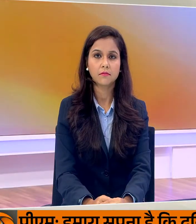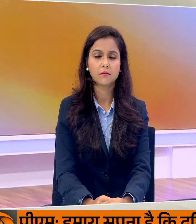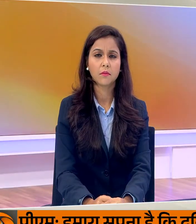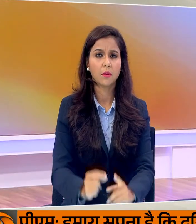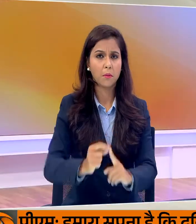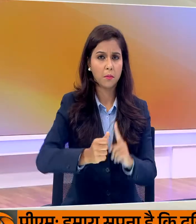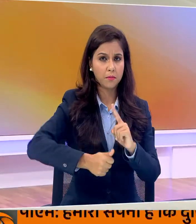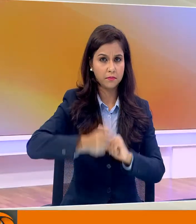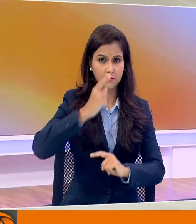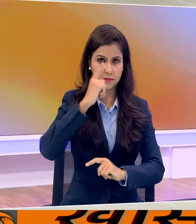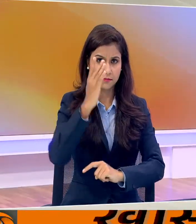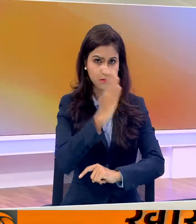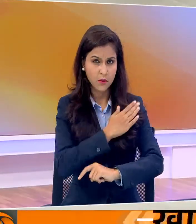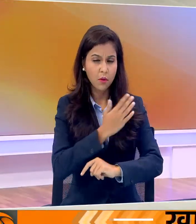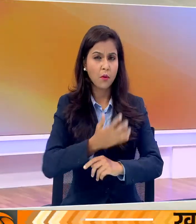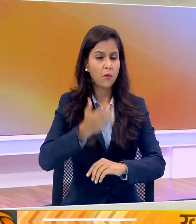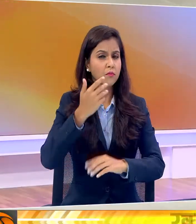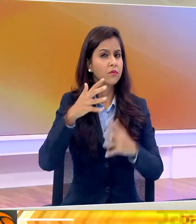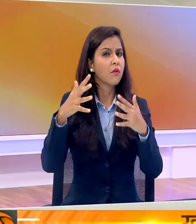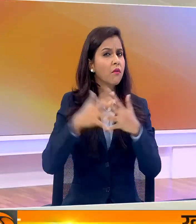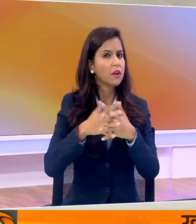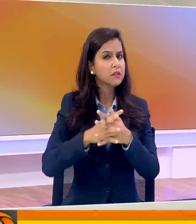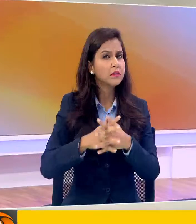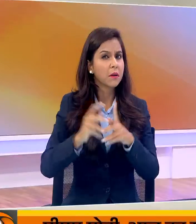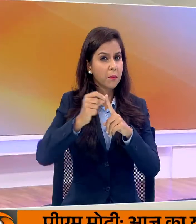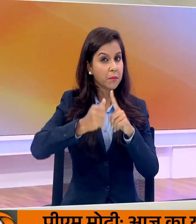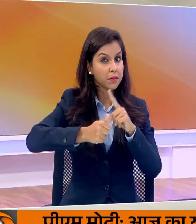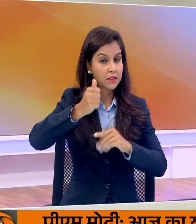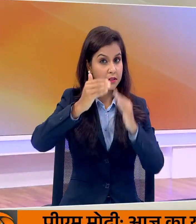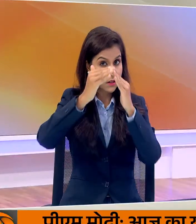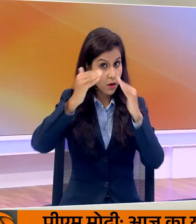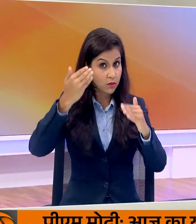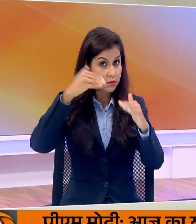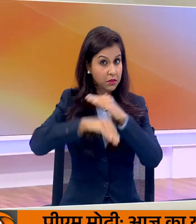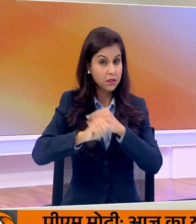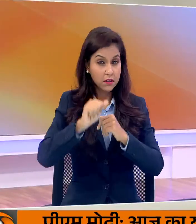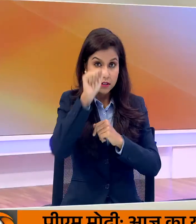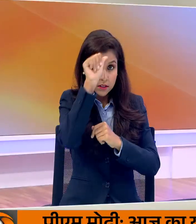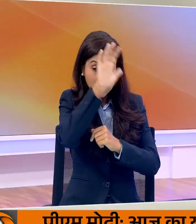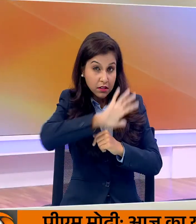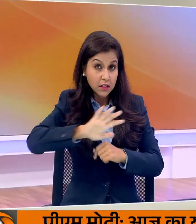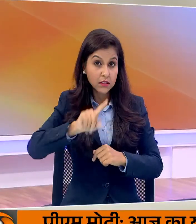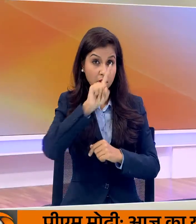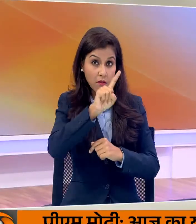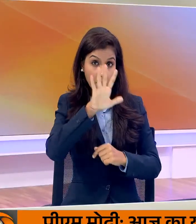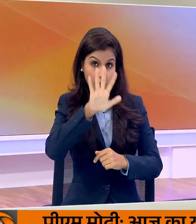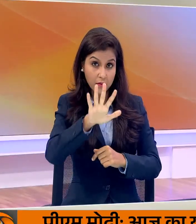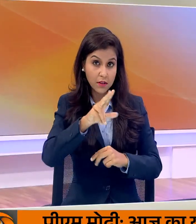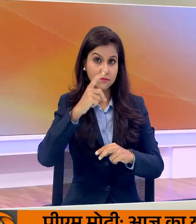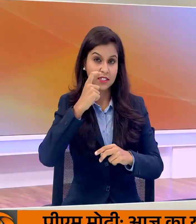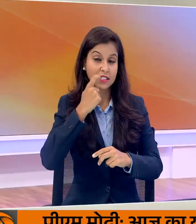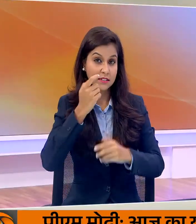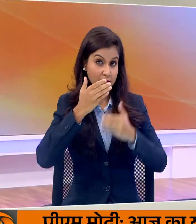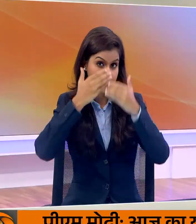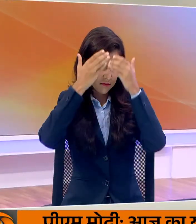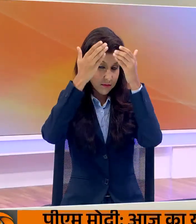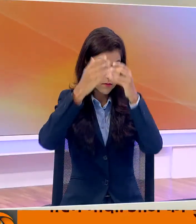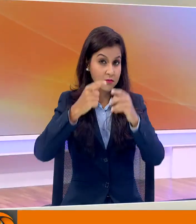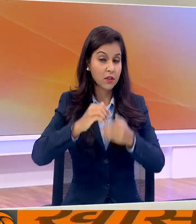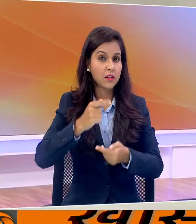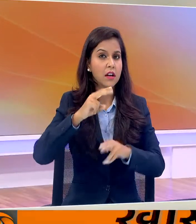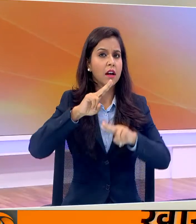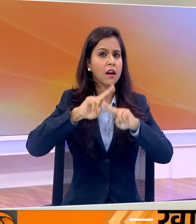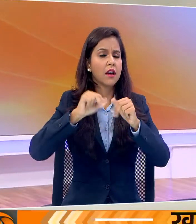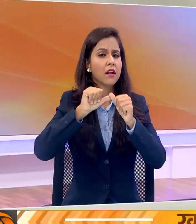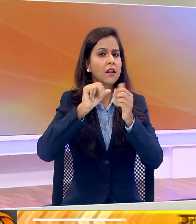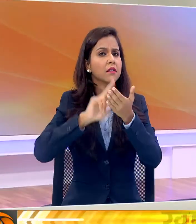राष्ट्रपति द्रौपदी मुर्मू ने बुधवार को राष्ट्रपति भवन में देश के 15 नर्सों और मिडवाइफ्स को राष्ट्रीय फ्लोरेंस